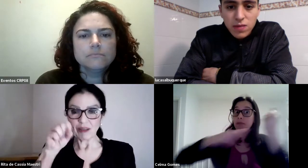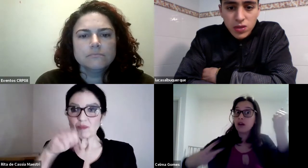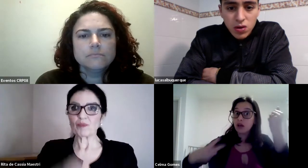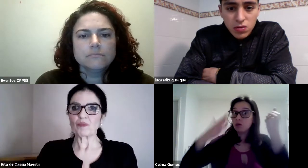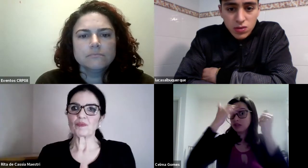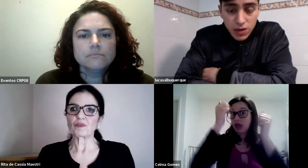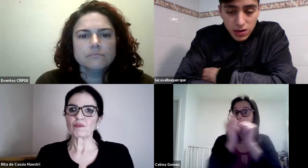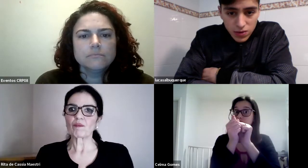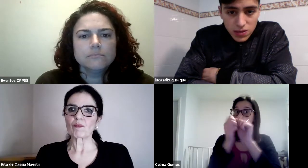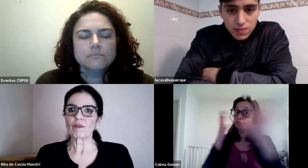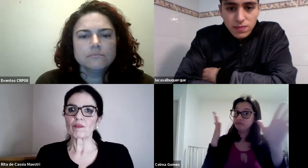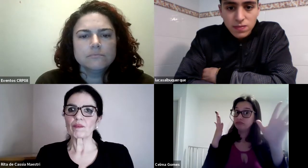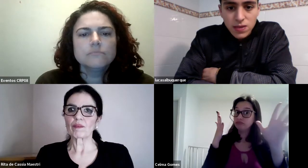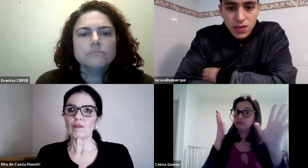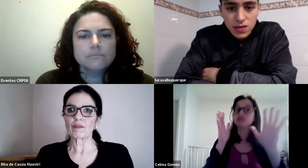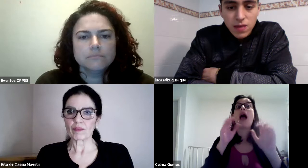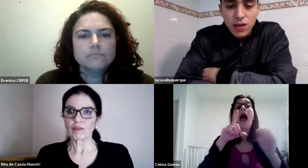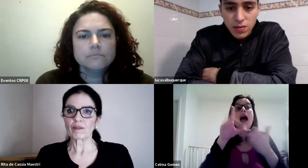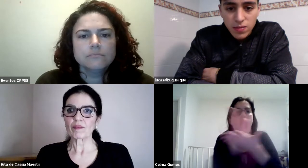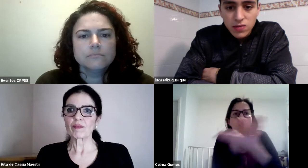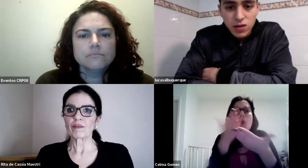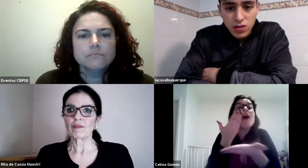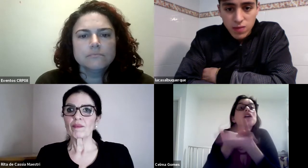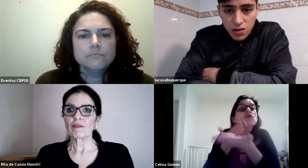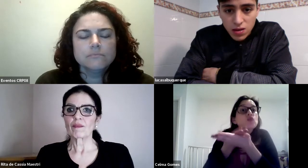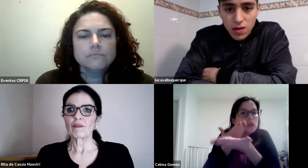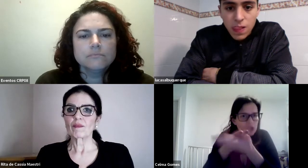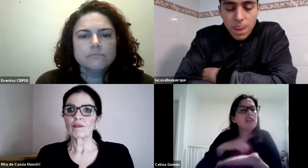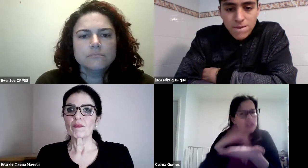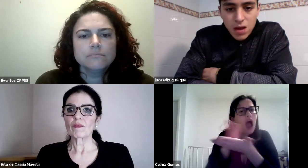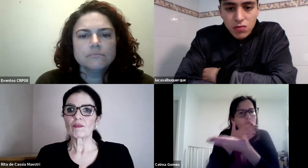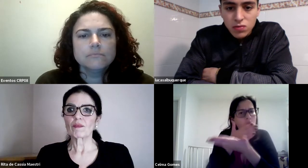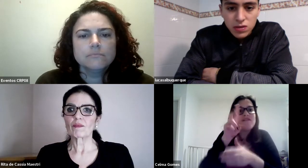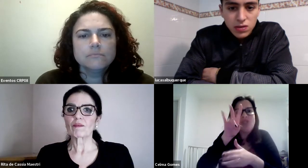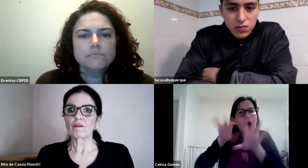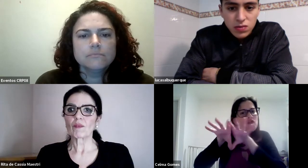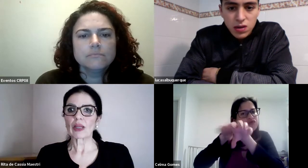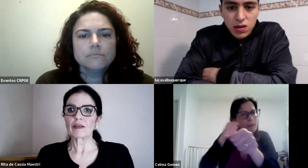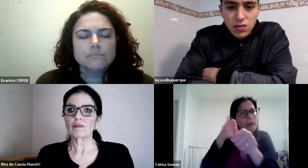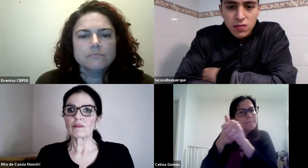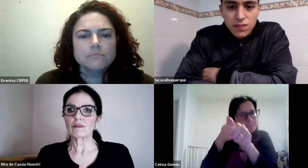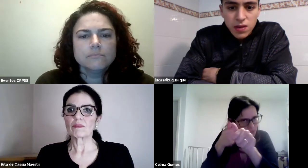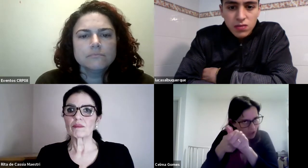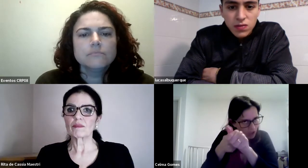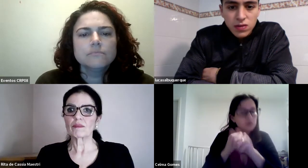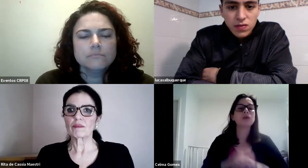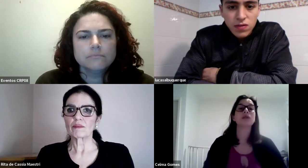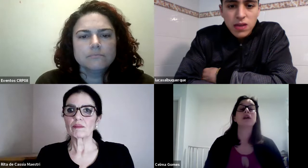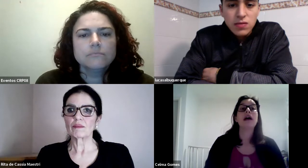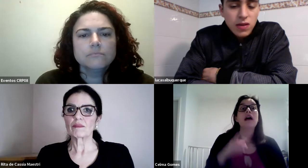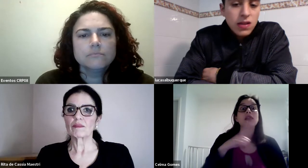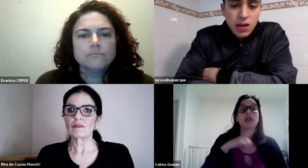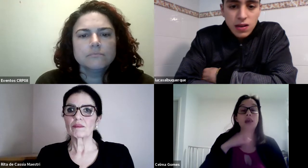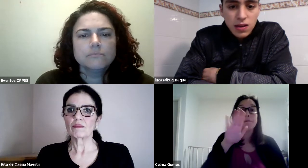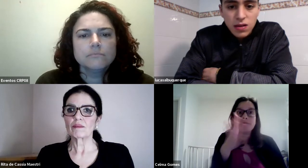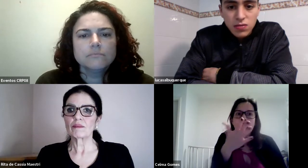trazer psicólogos bilíngues que sabem Libras fluentemente. Alguns estão estudando, alguns vão se formar,